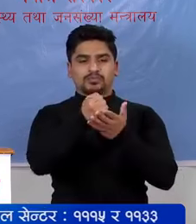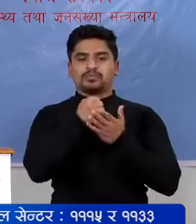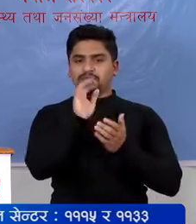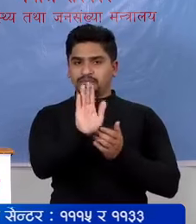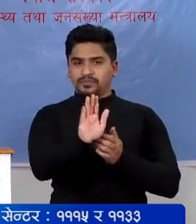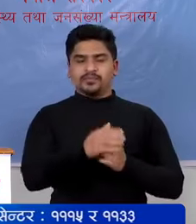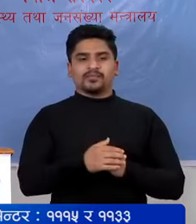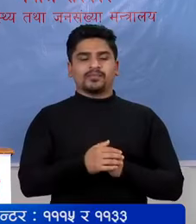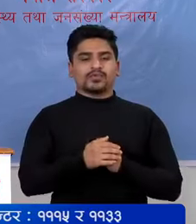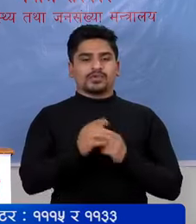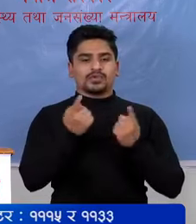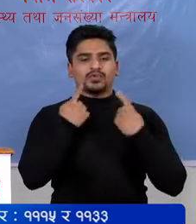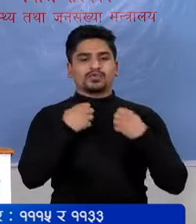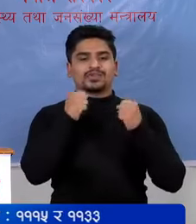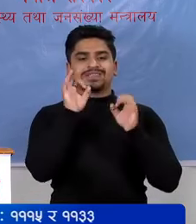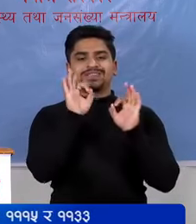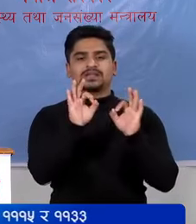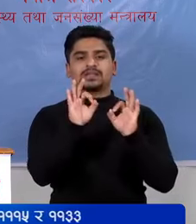स्वास्ते